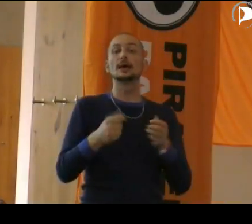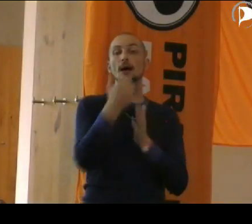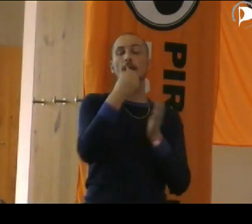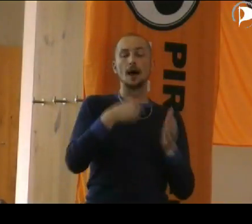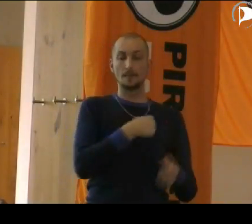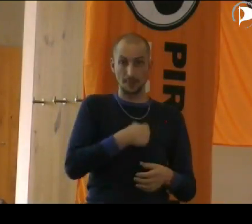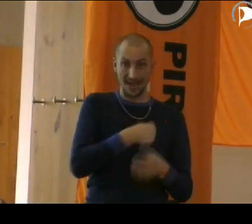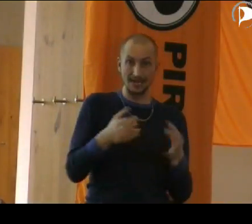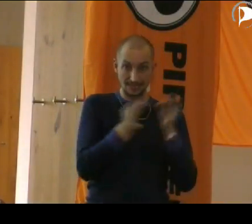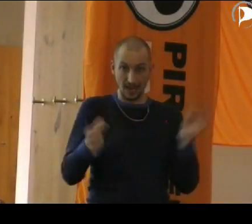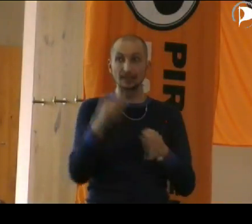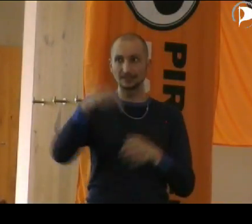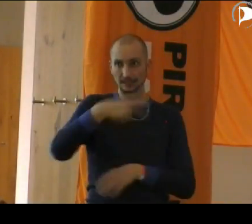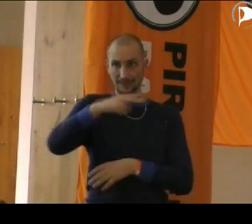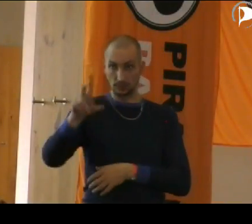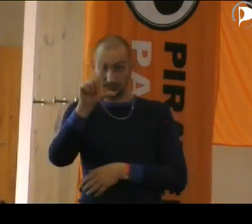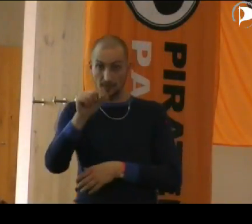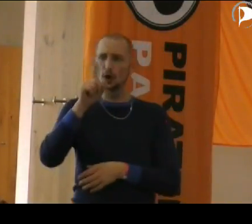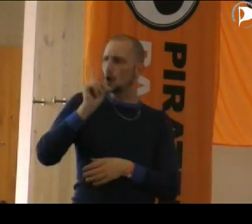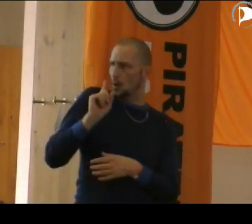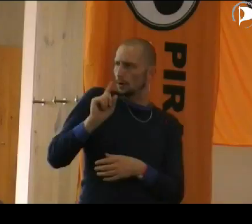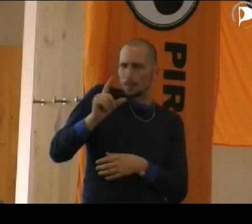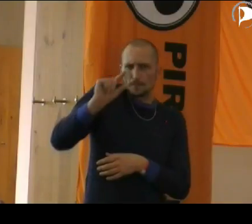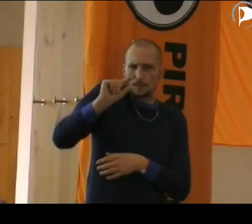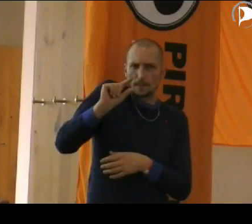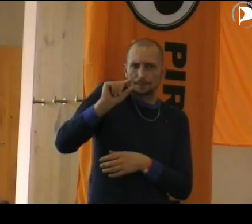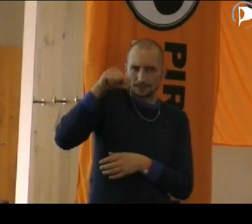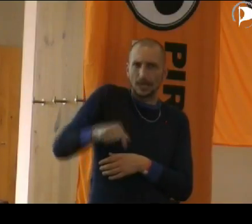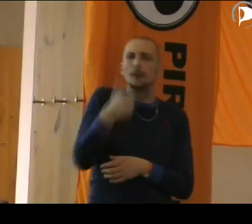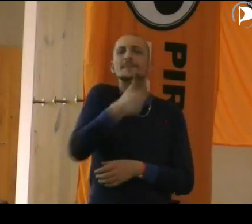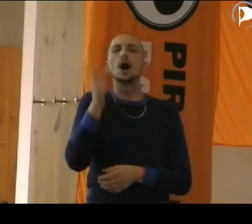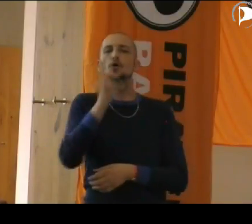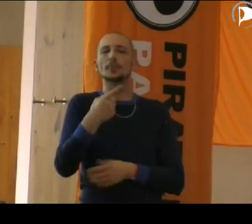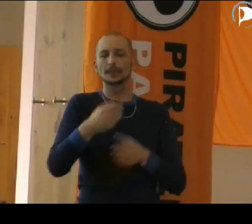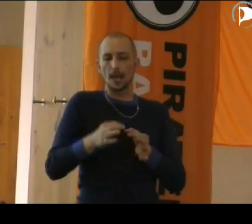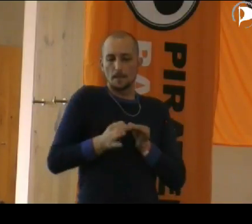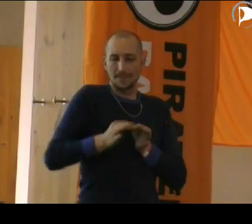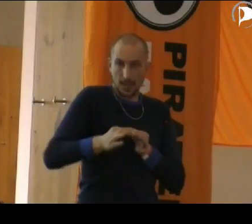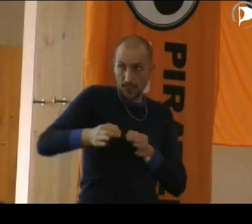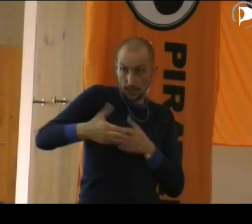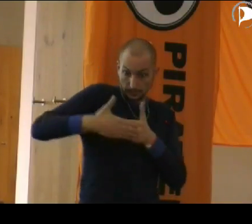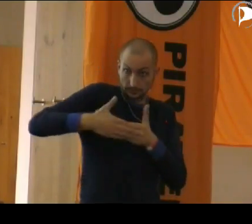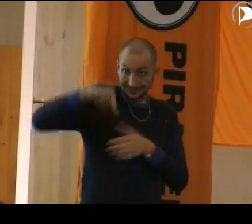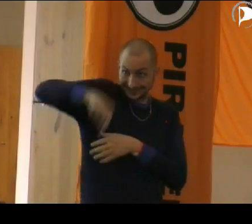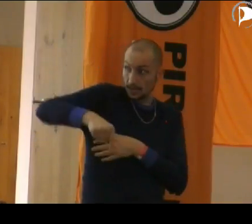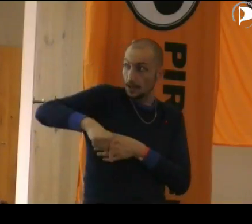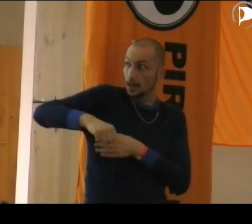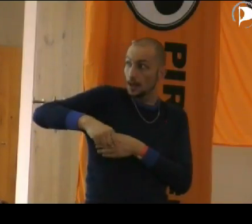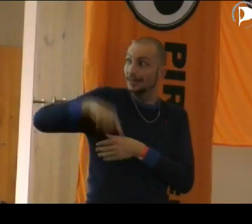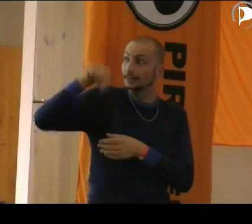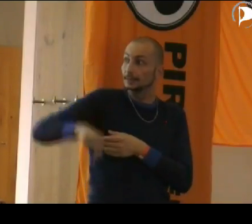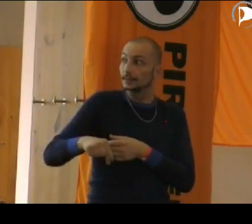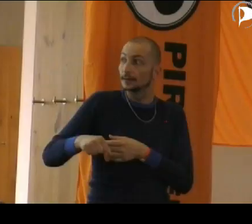treiben nur wenige hundert meter von wir zusammen organisiert haben das ganze geschah kurz zeit